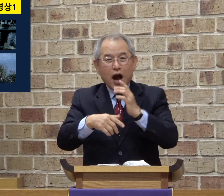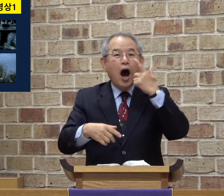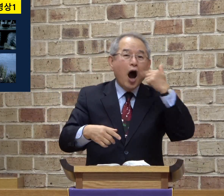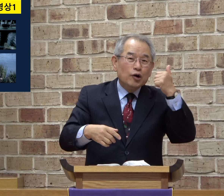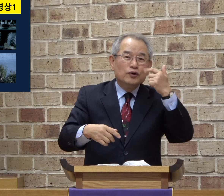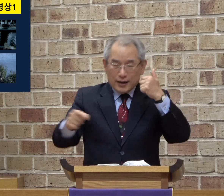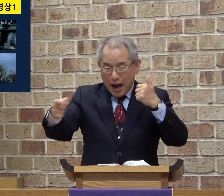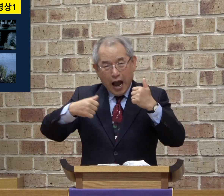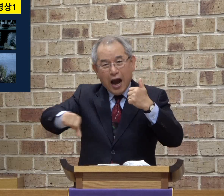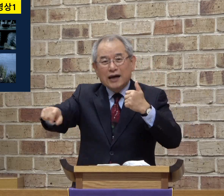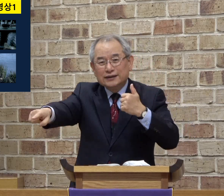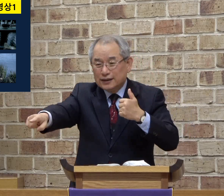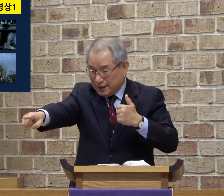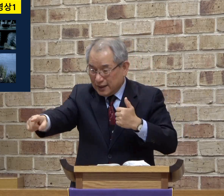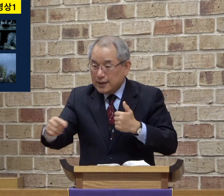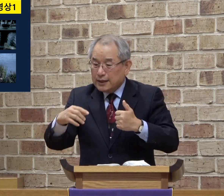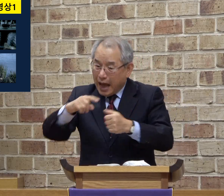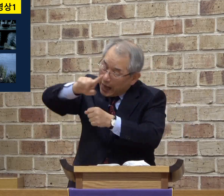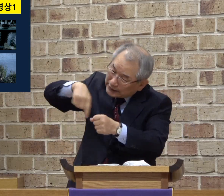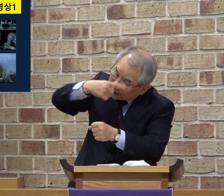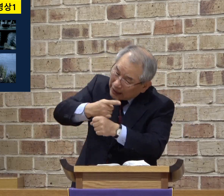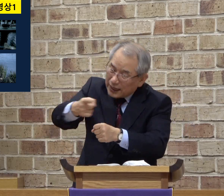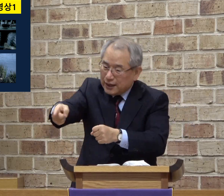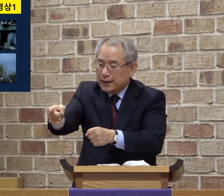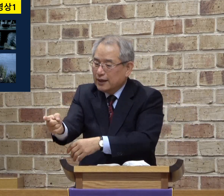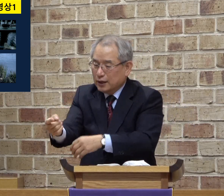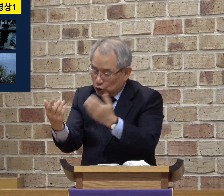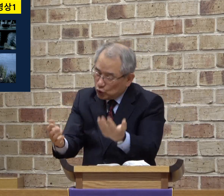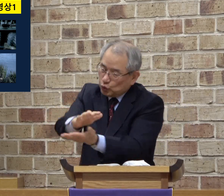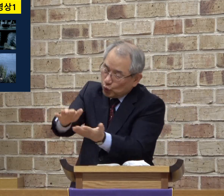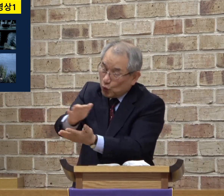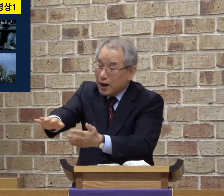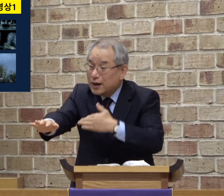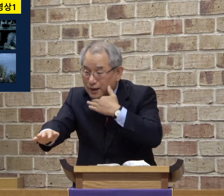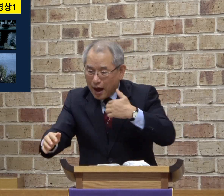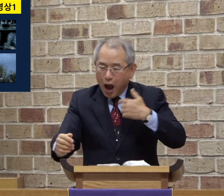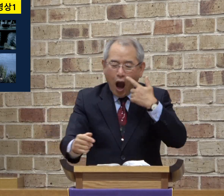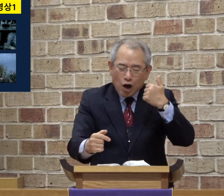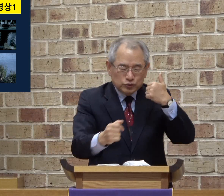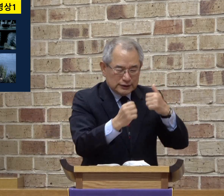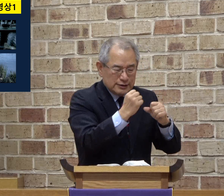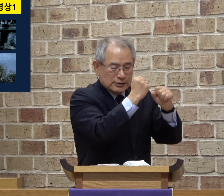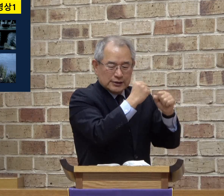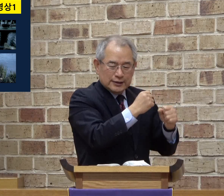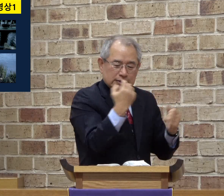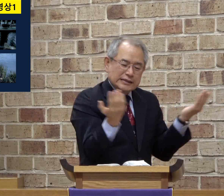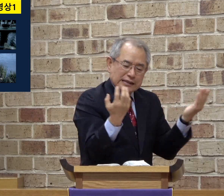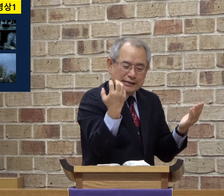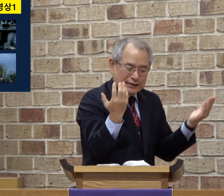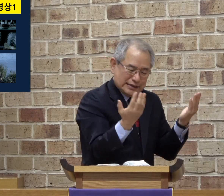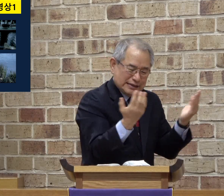그 예수님의 십자가가 그거와 같은 것입니다. 미국 모든 사람들이 그 아버지의 사랑에 감동이 울었습니다.